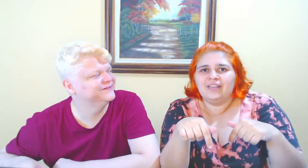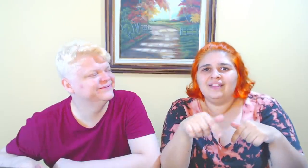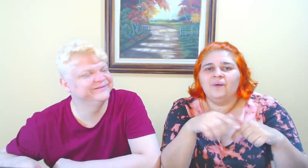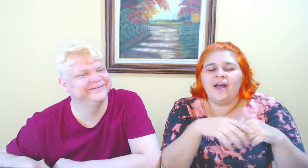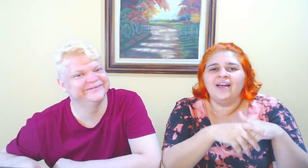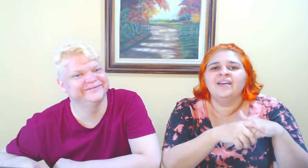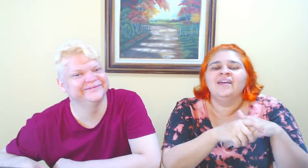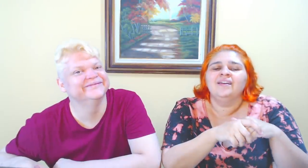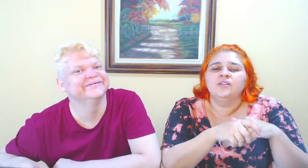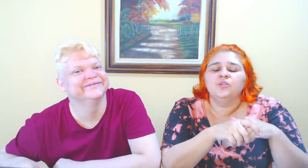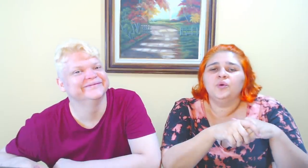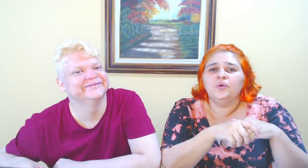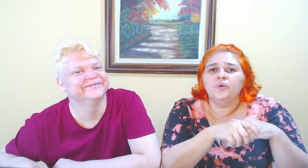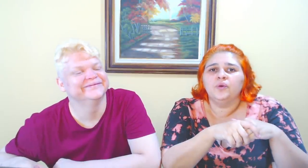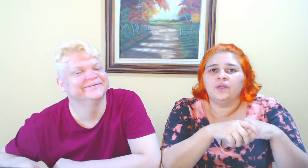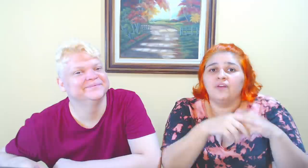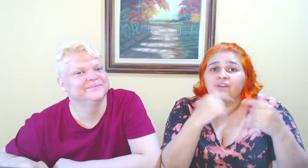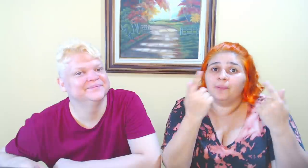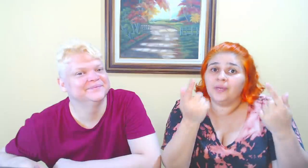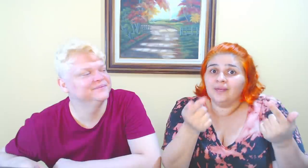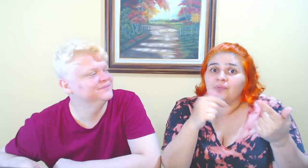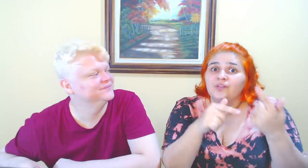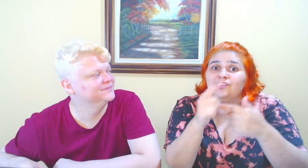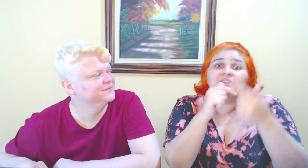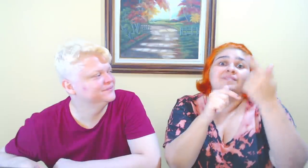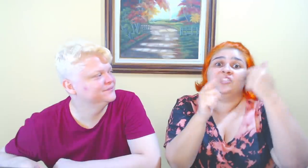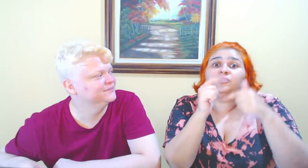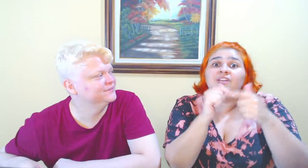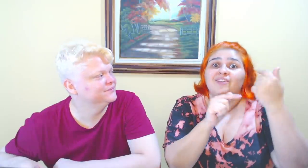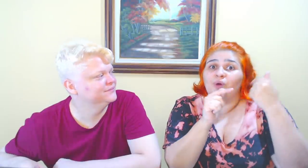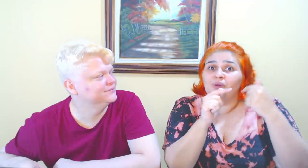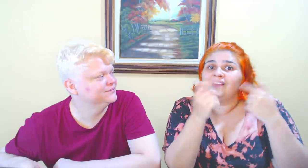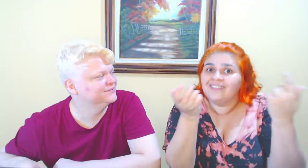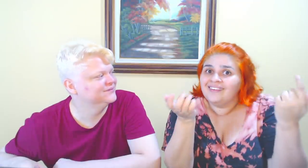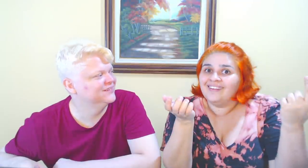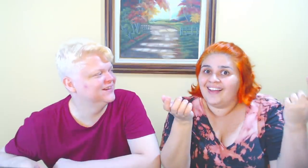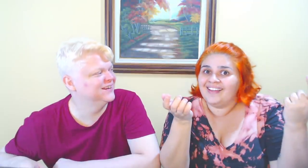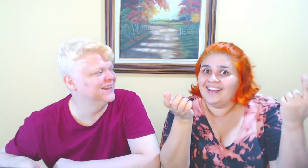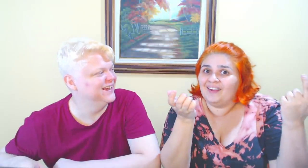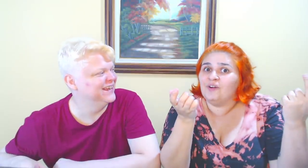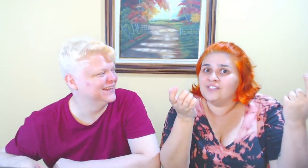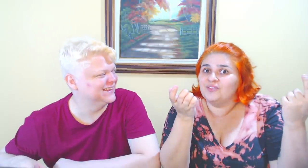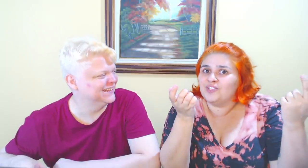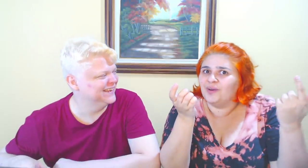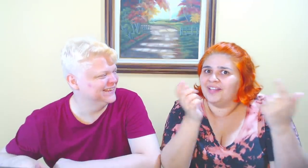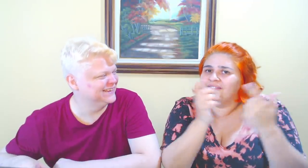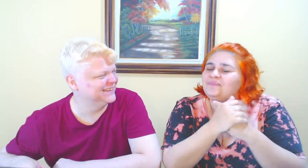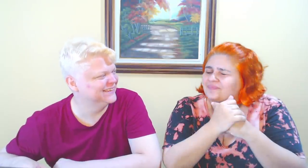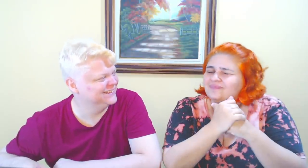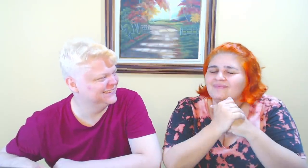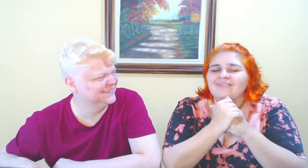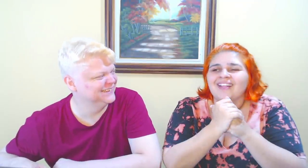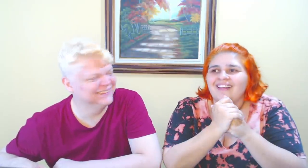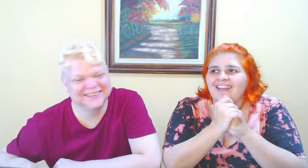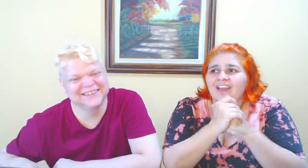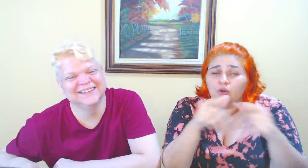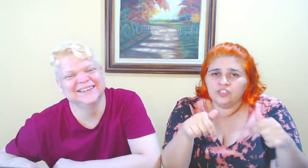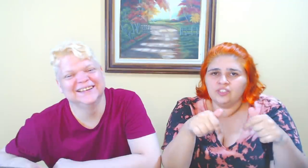indo ao ar No... Que eu ia falar amanhã Porque nós estamos gravando ontem Aí é a confusão Hoje nós